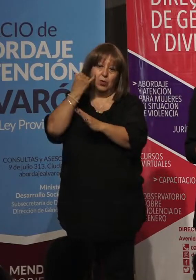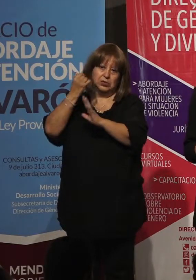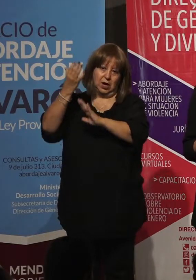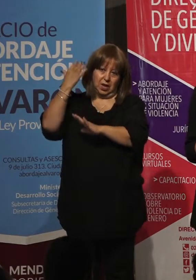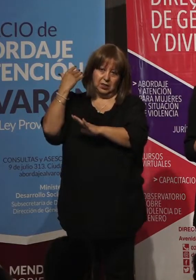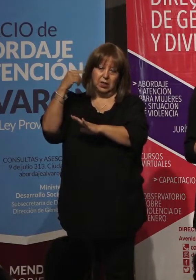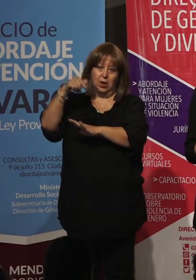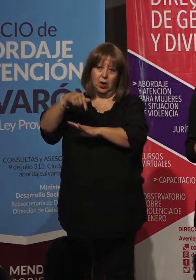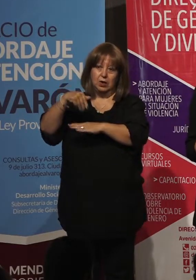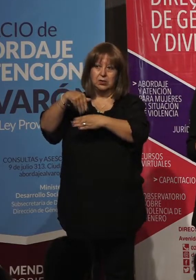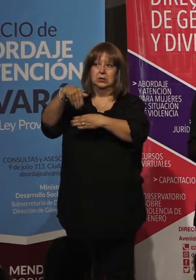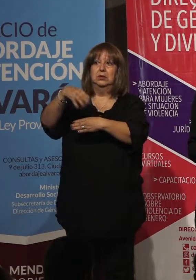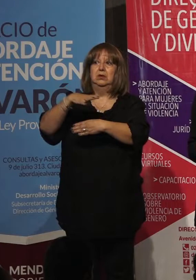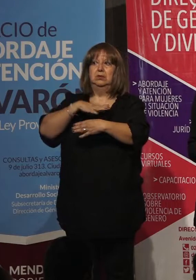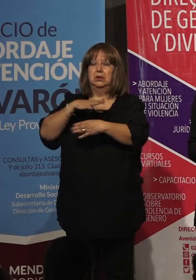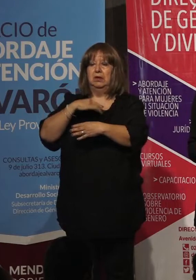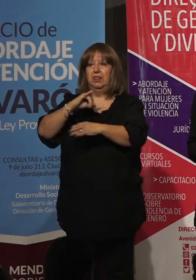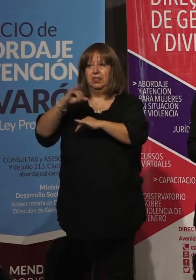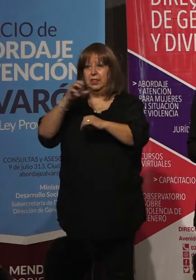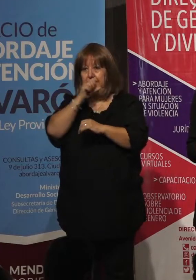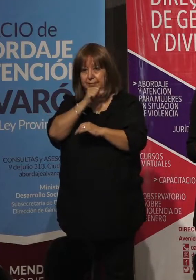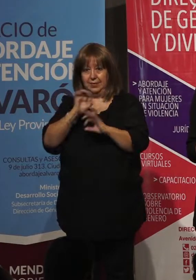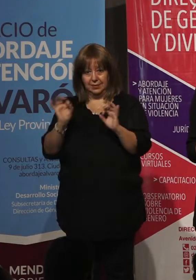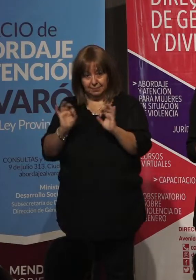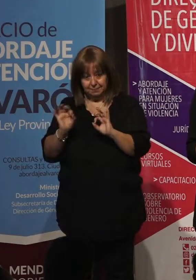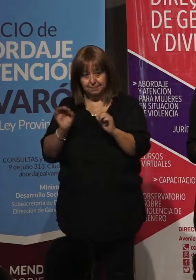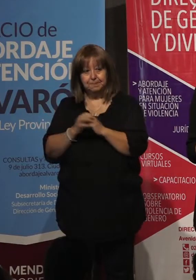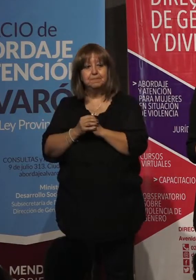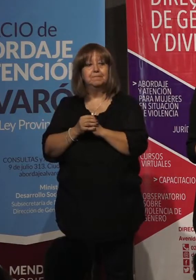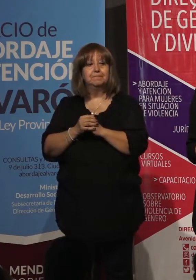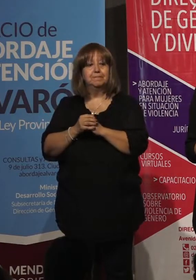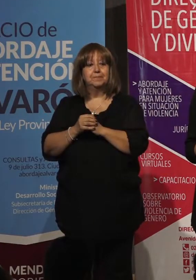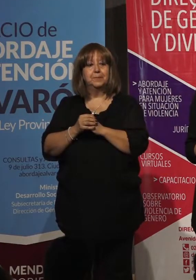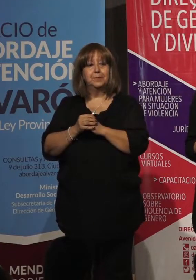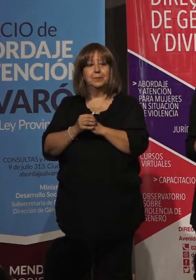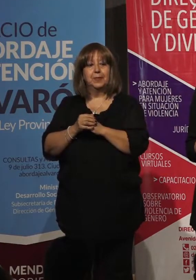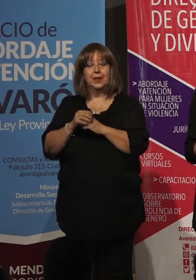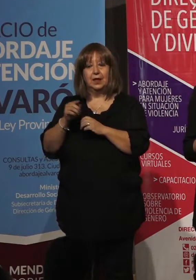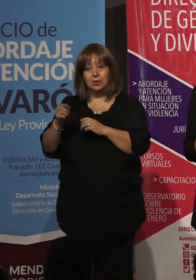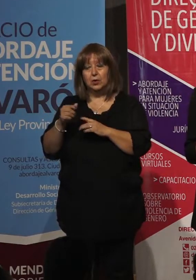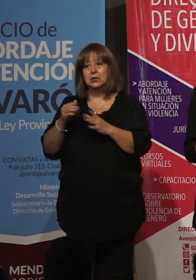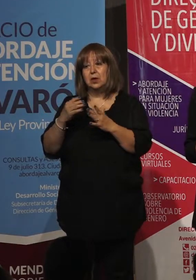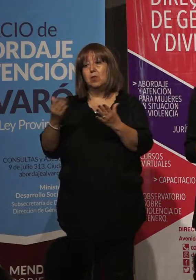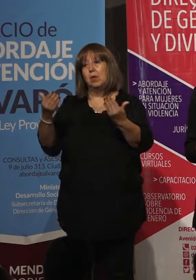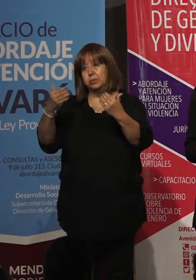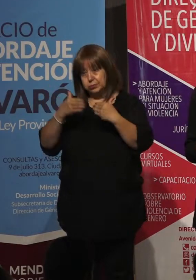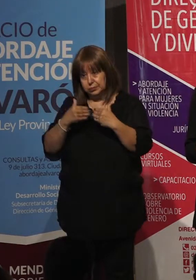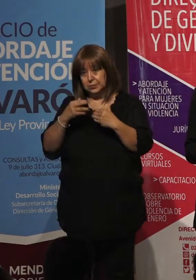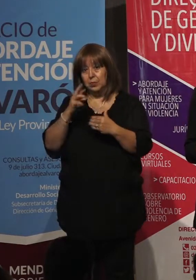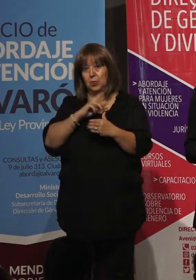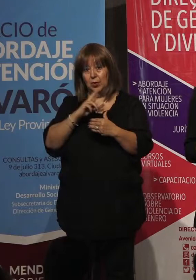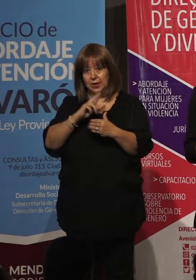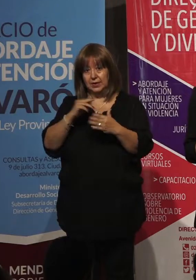género, y cuántas otras que no han denunciado. Entonces, si se acercan a nosotras,